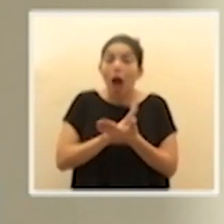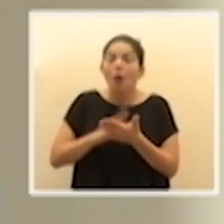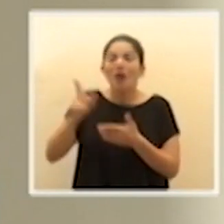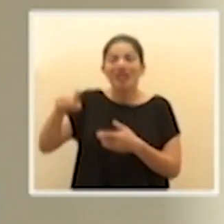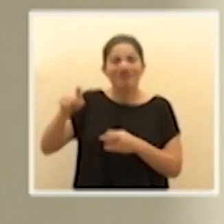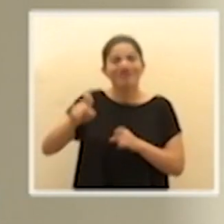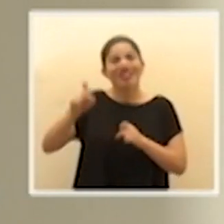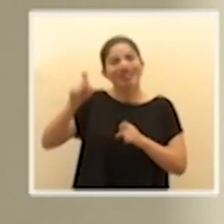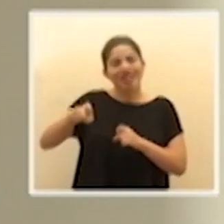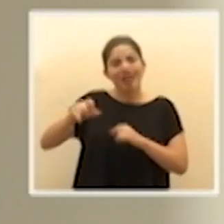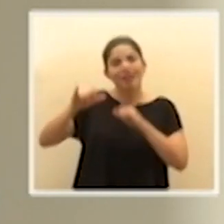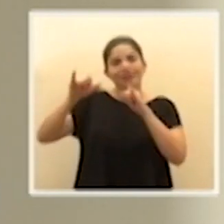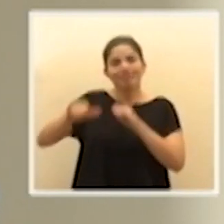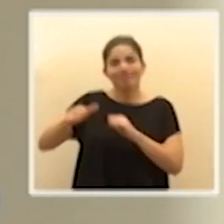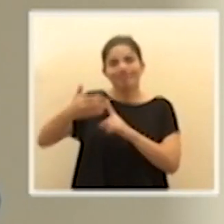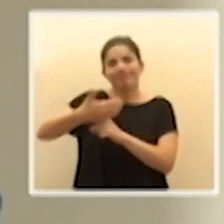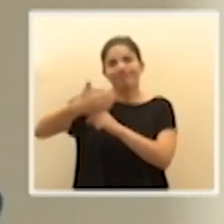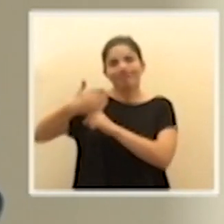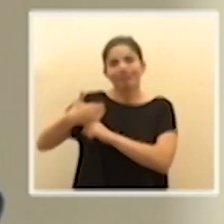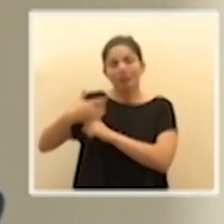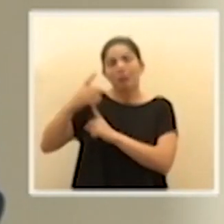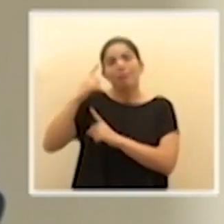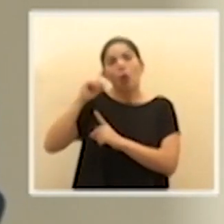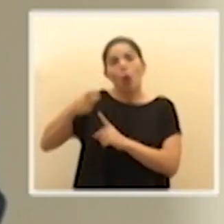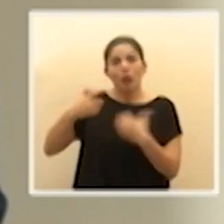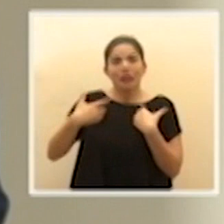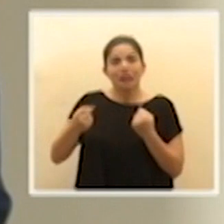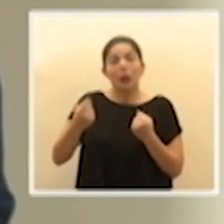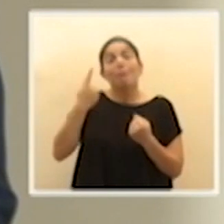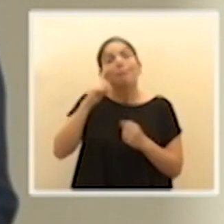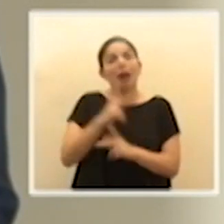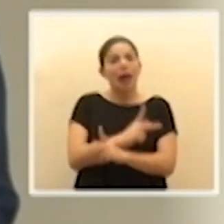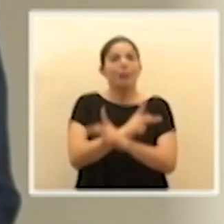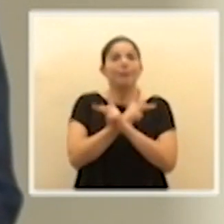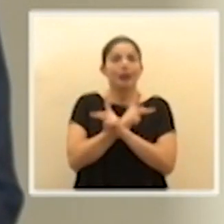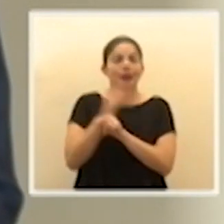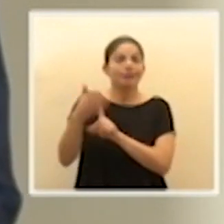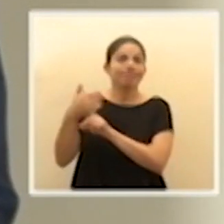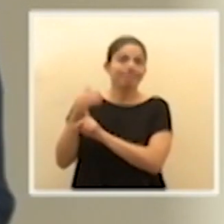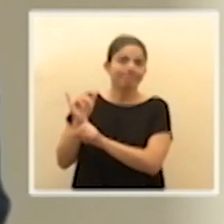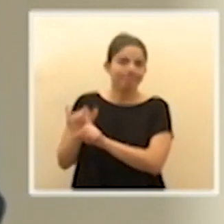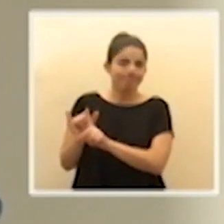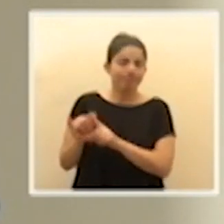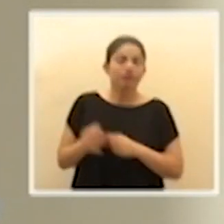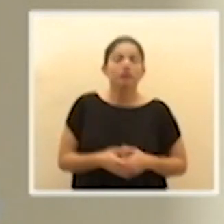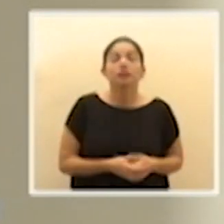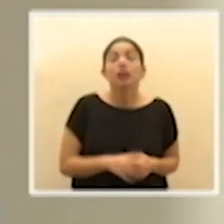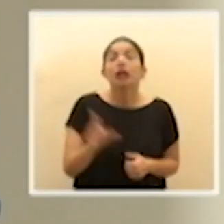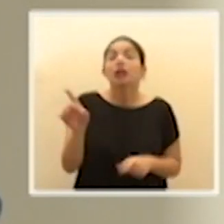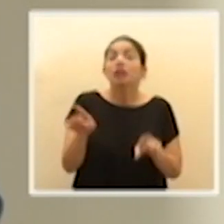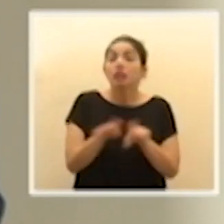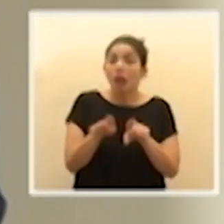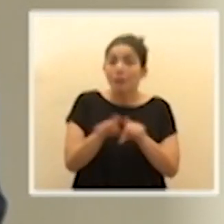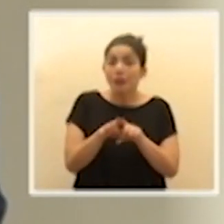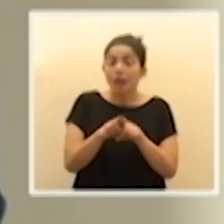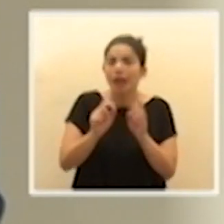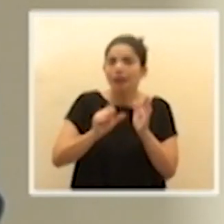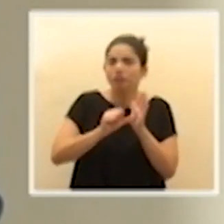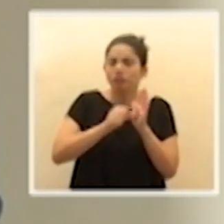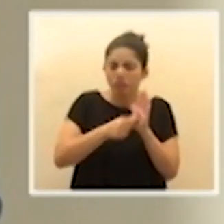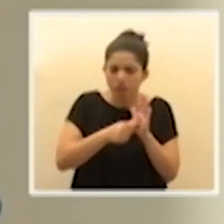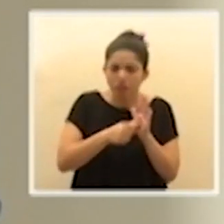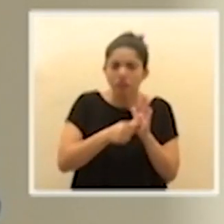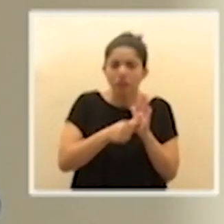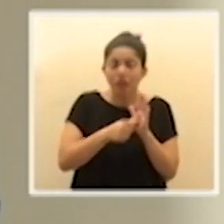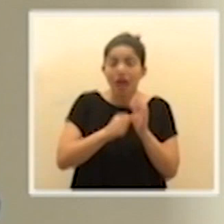deben mantener la orden sanitaria por una medida de precaución. También se resalta que